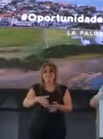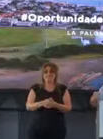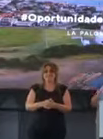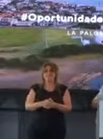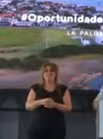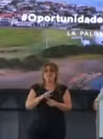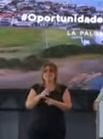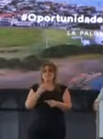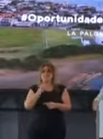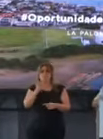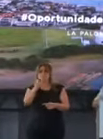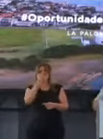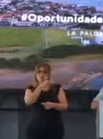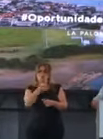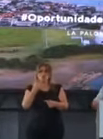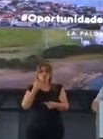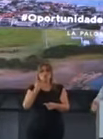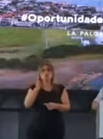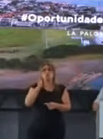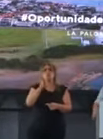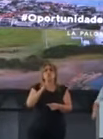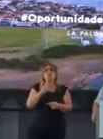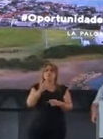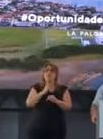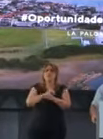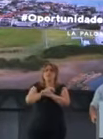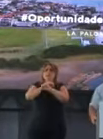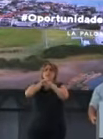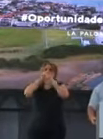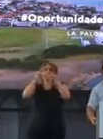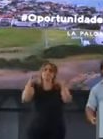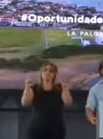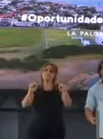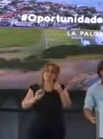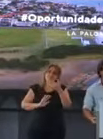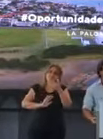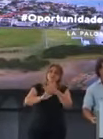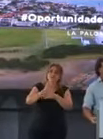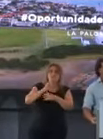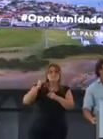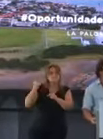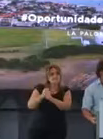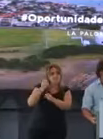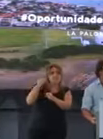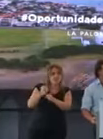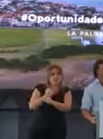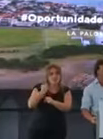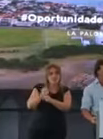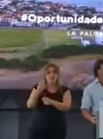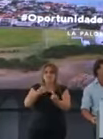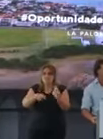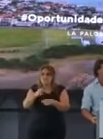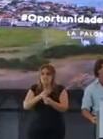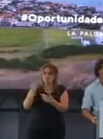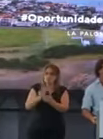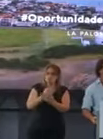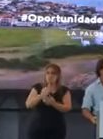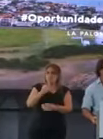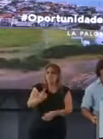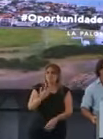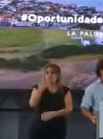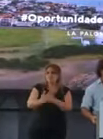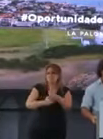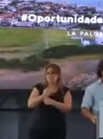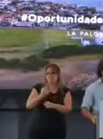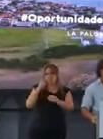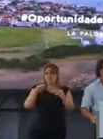menospreciar al uruguayo que se levanta todos los días a laburar, a producir, a comerciar, decirle que los próximos años que